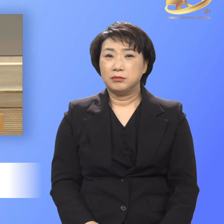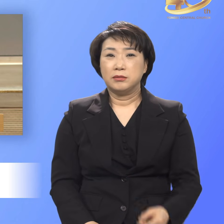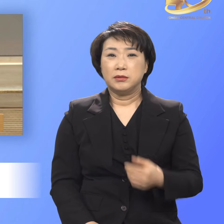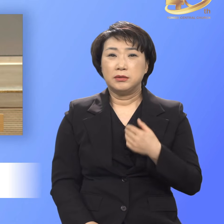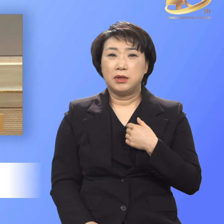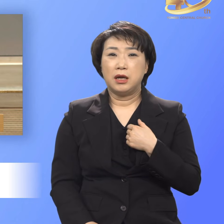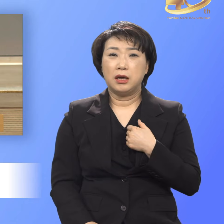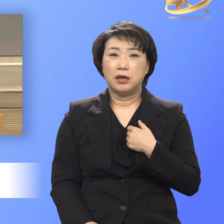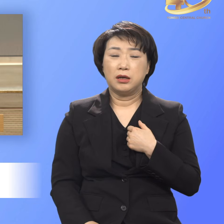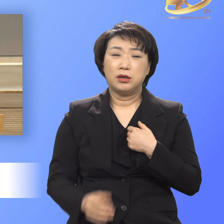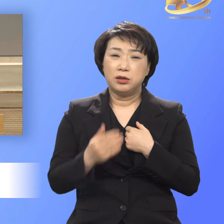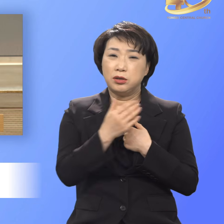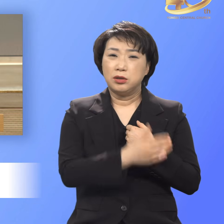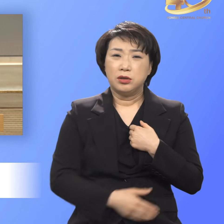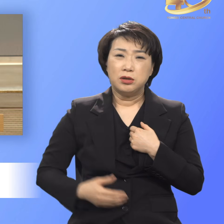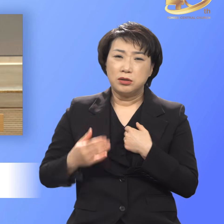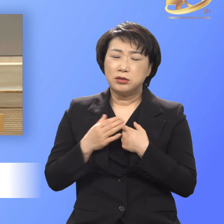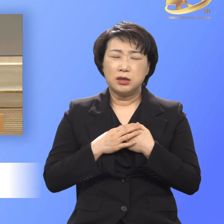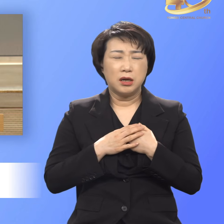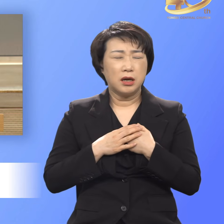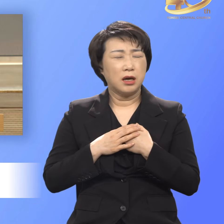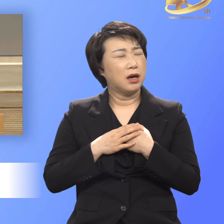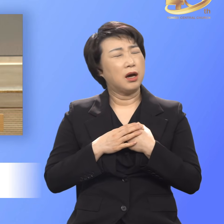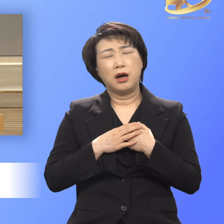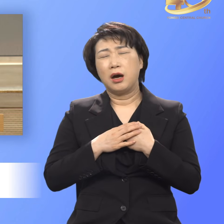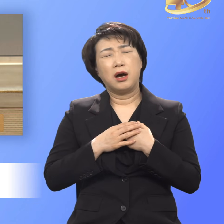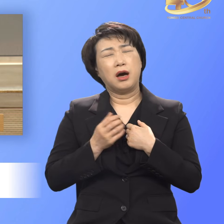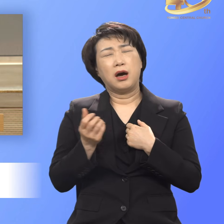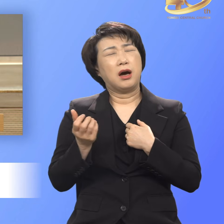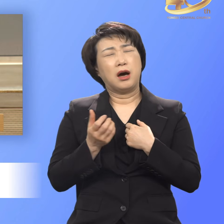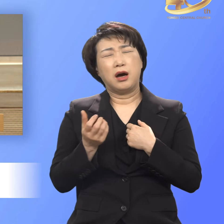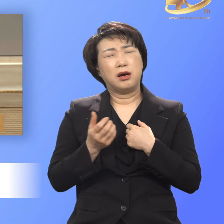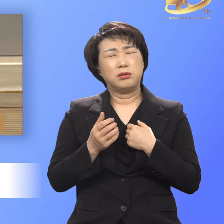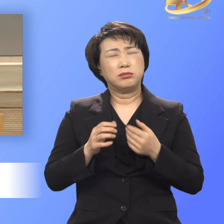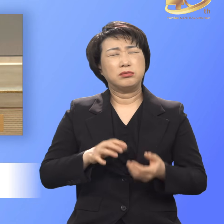내가 육체의 괴로움이 어느 정도냐,